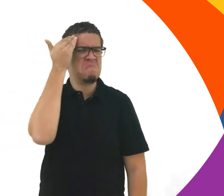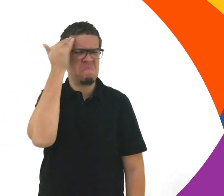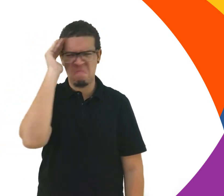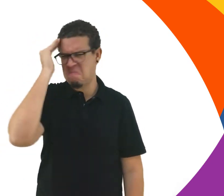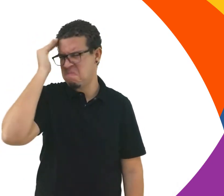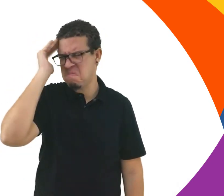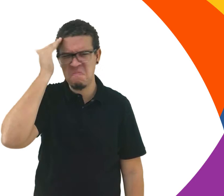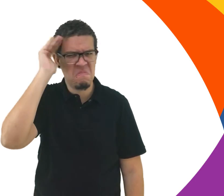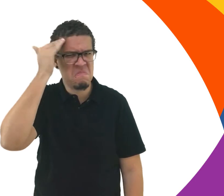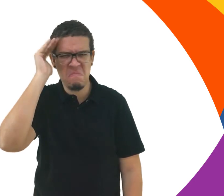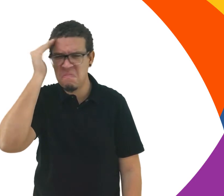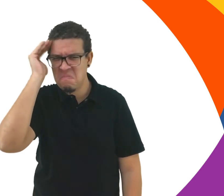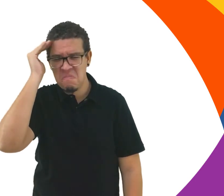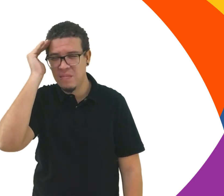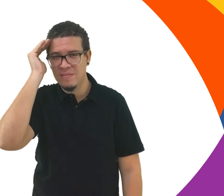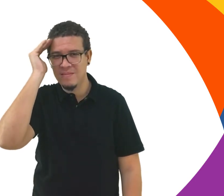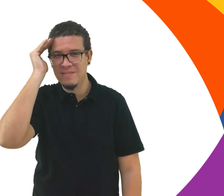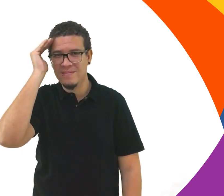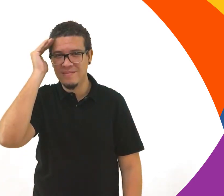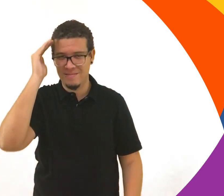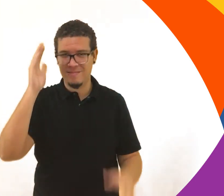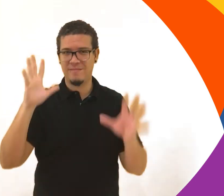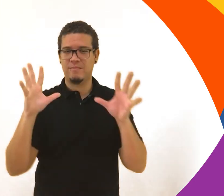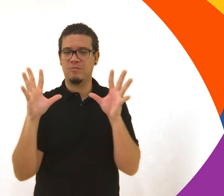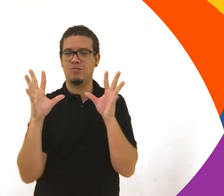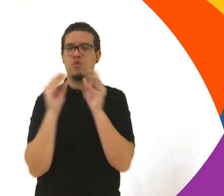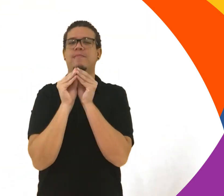Entendi. Não entendi.